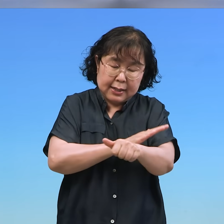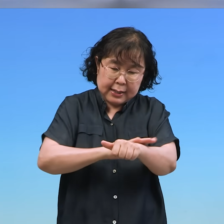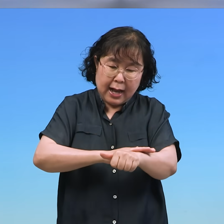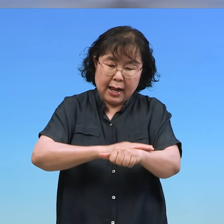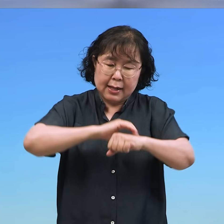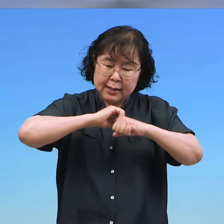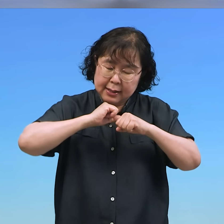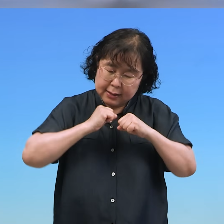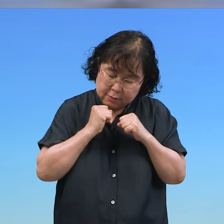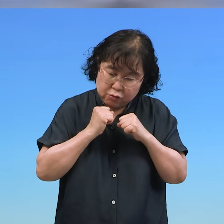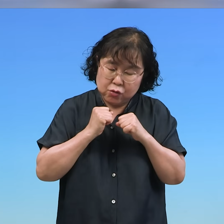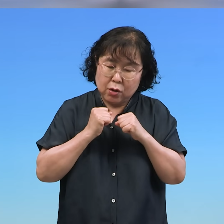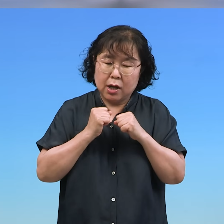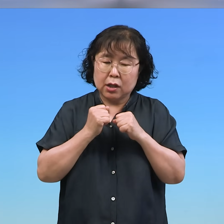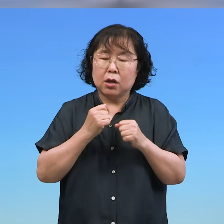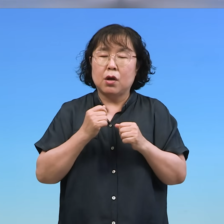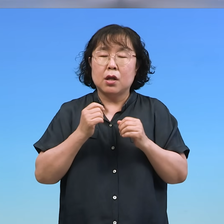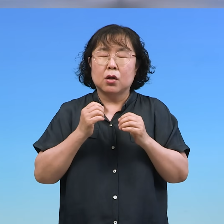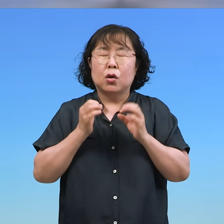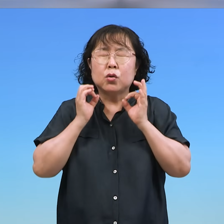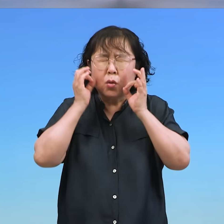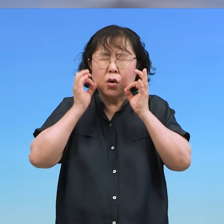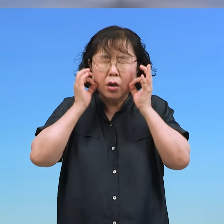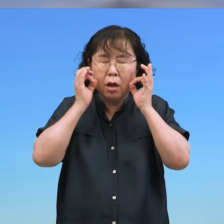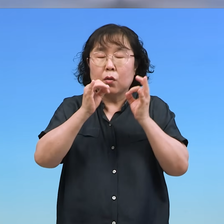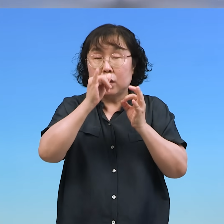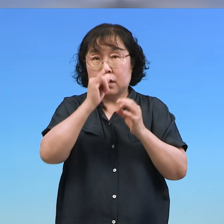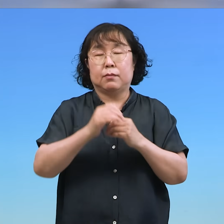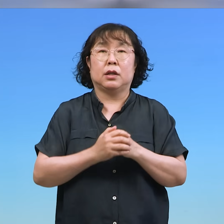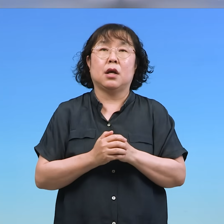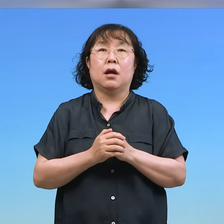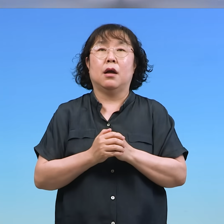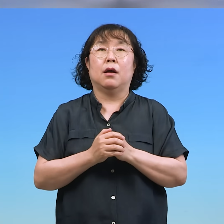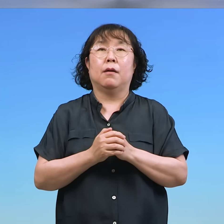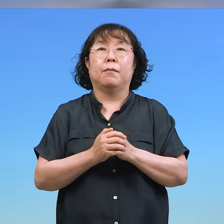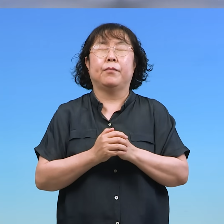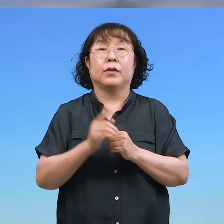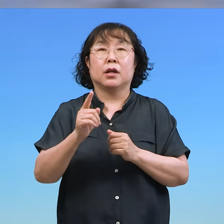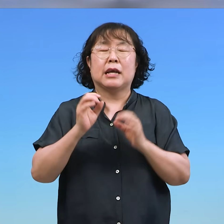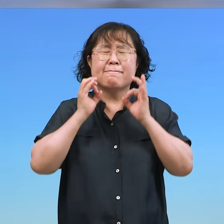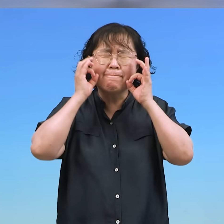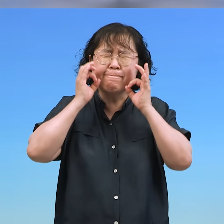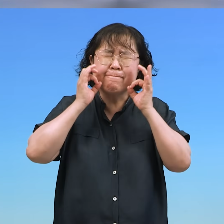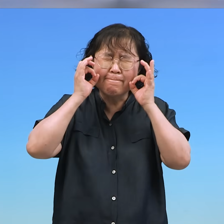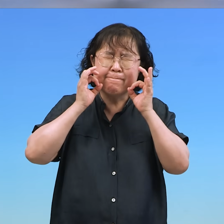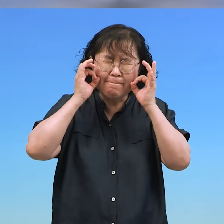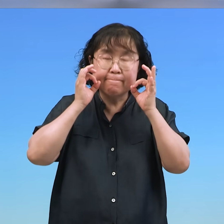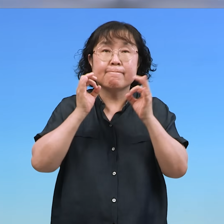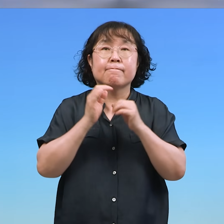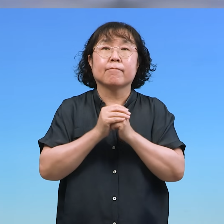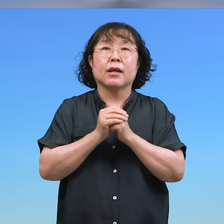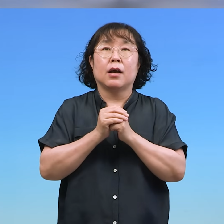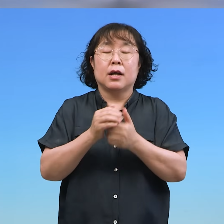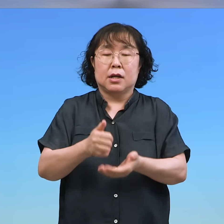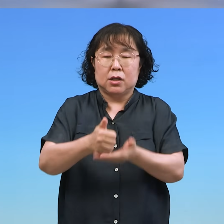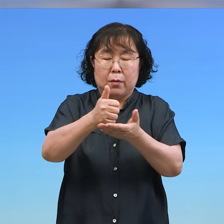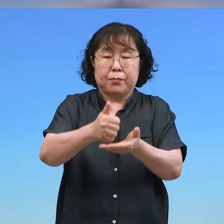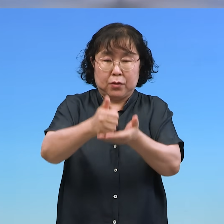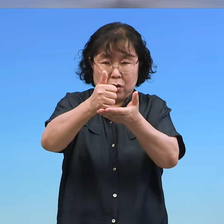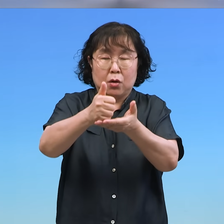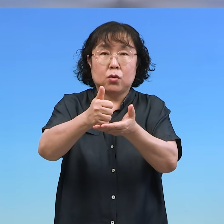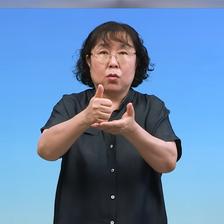모든 몸부림은 다 여러분들을 위한 거예요. 그런데 여러분, 이렇게 애를 써가지고